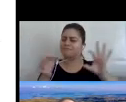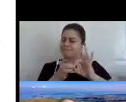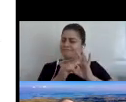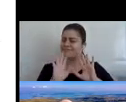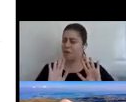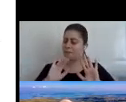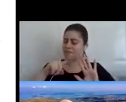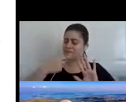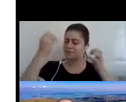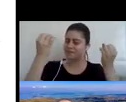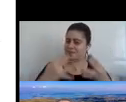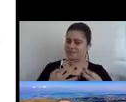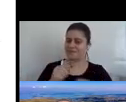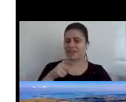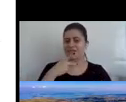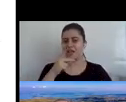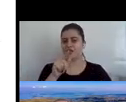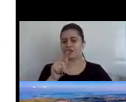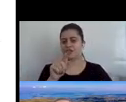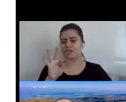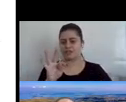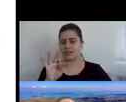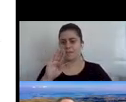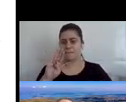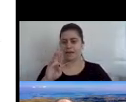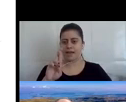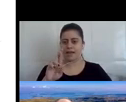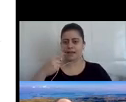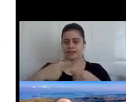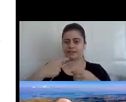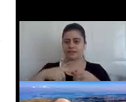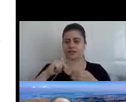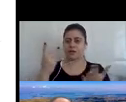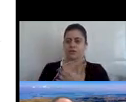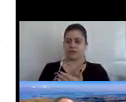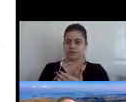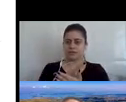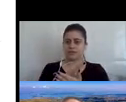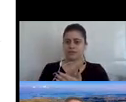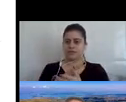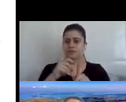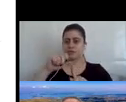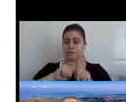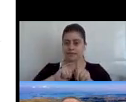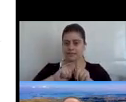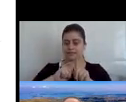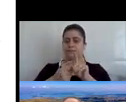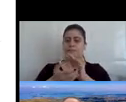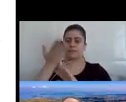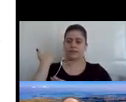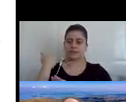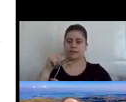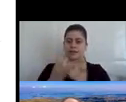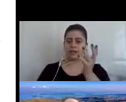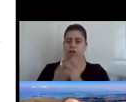do GT do Fórum Nacional de Cidades, que aconteceu recentemente, no último mês, foi aí que surgiu